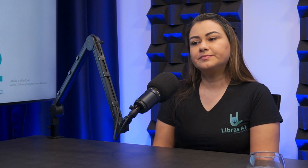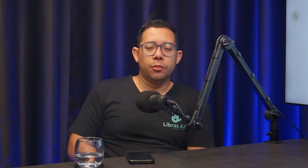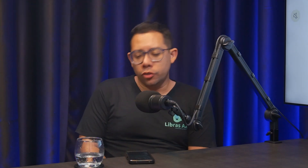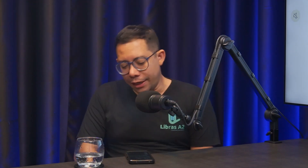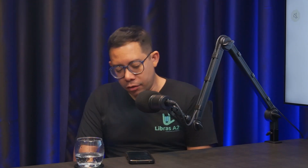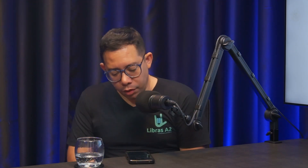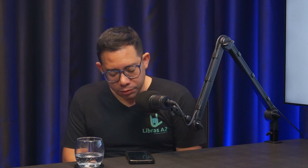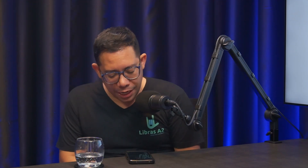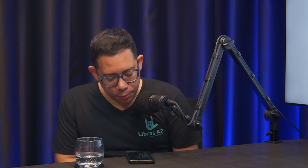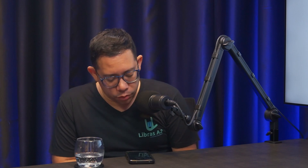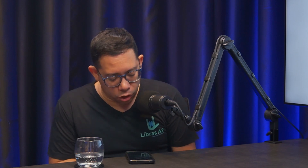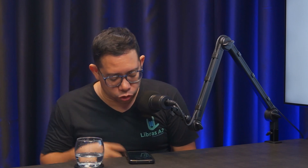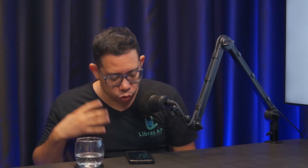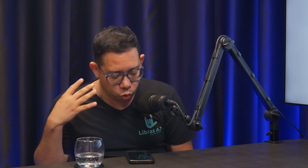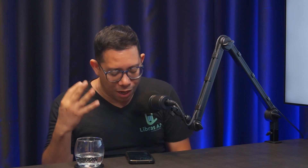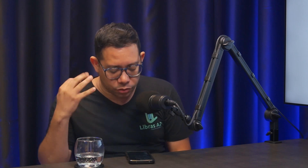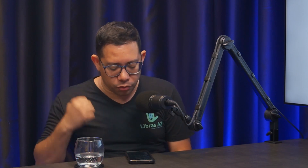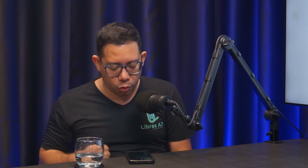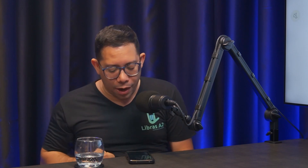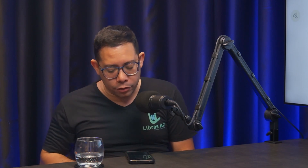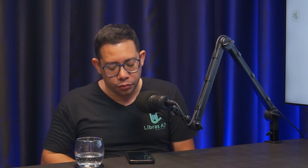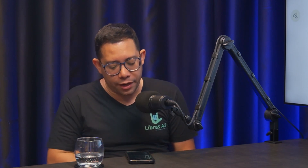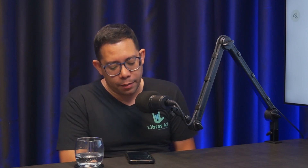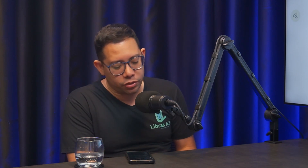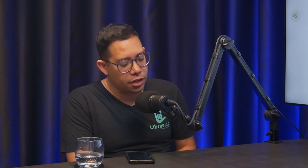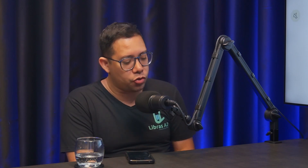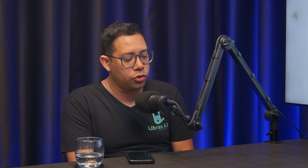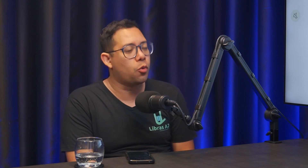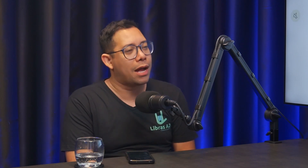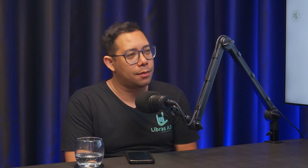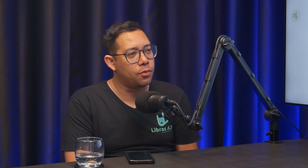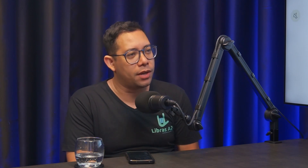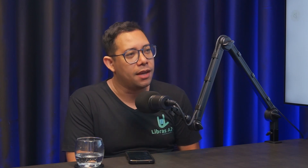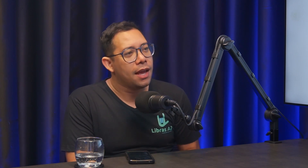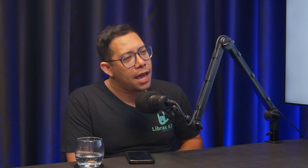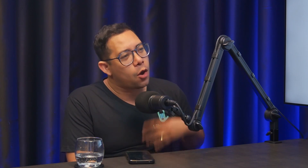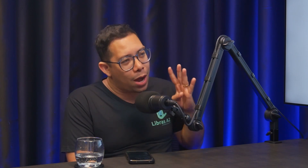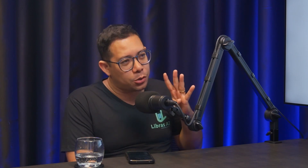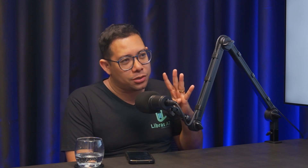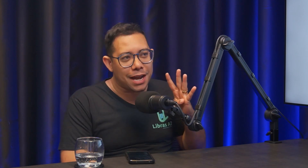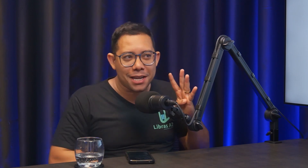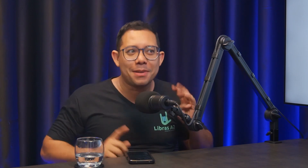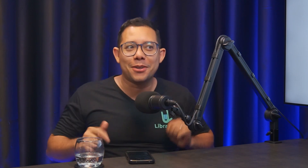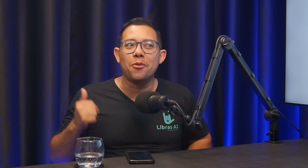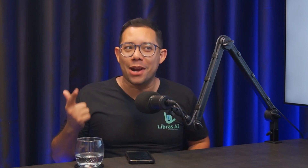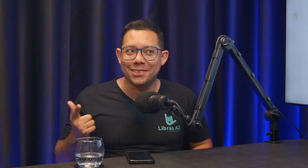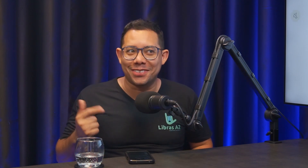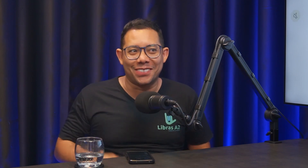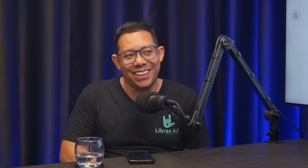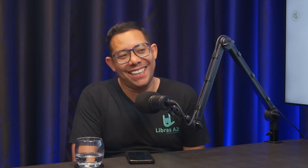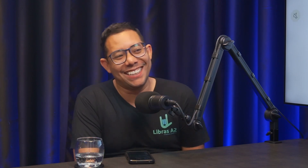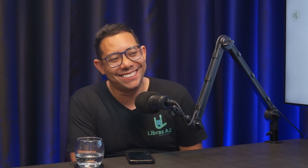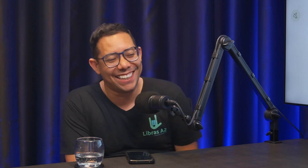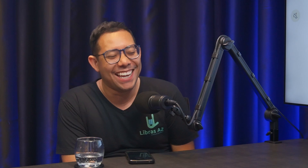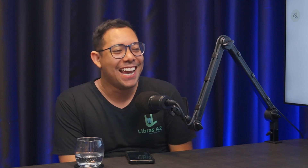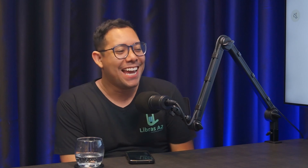Muito bem. Então vamos lá para o nosso quarto verbo, né, de hoje. 4 é boa, né? 4 sinais, mas é o quarto verbo. É isso aí. Que